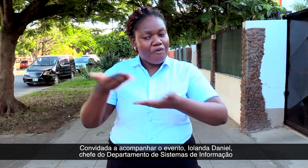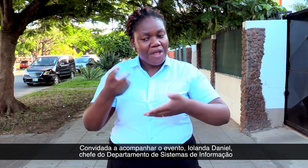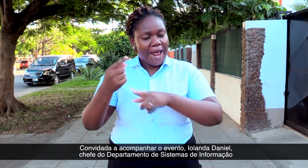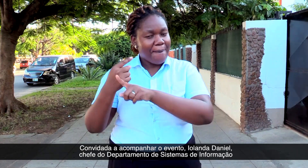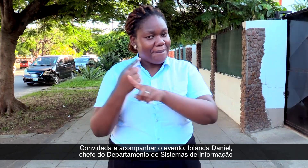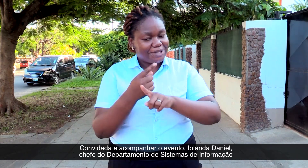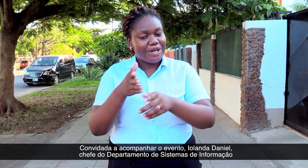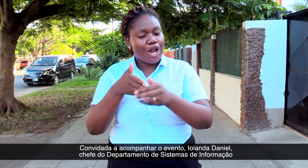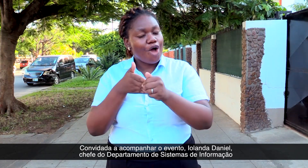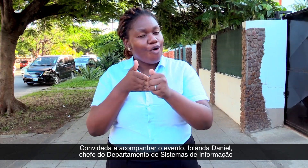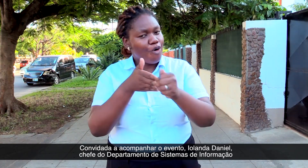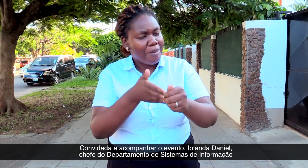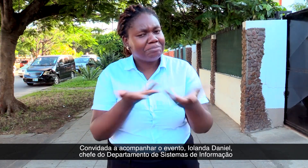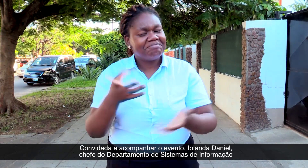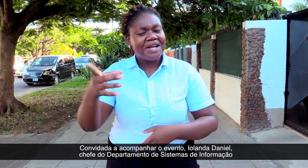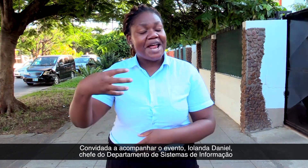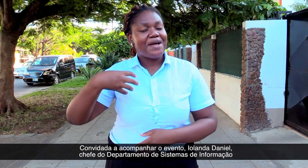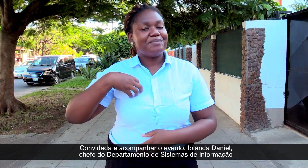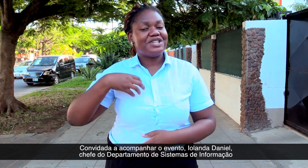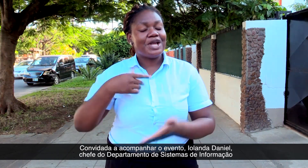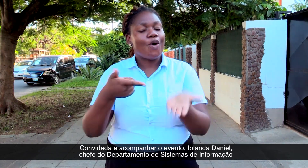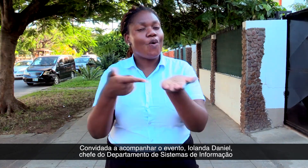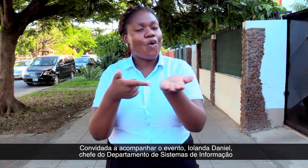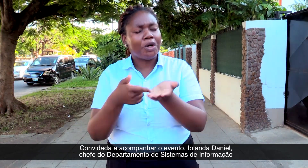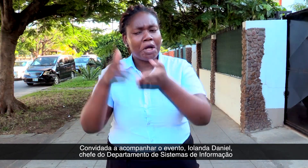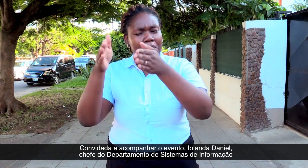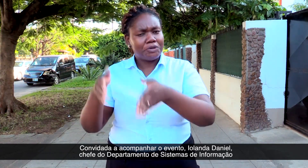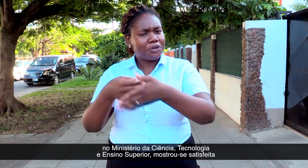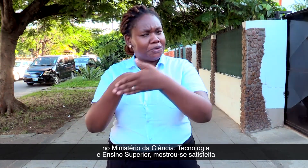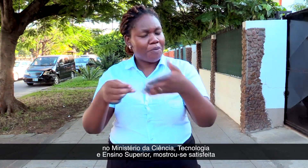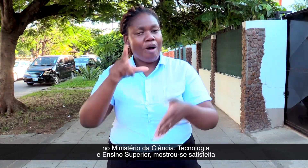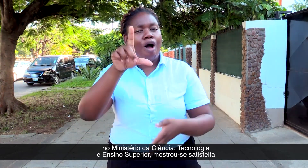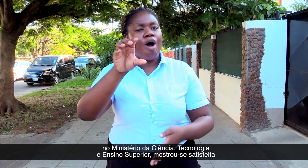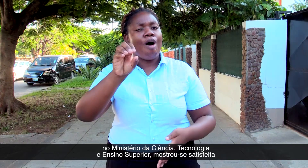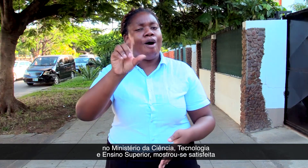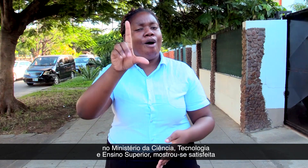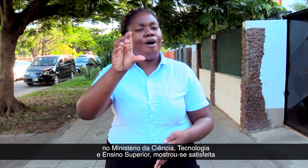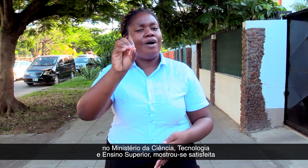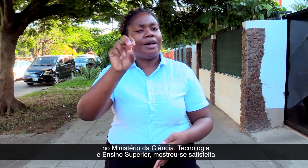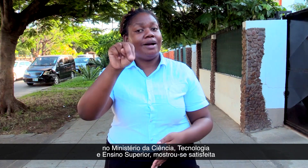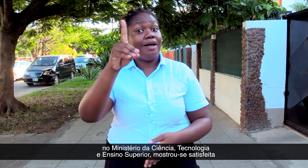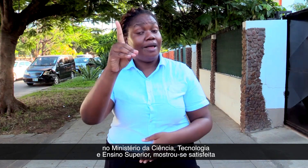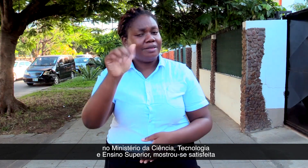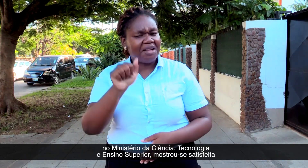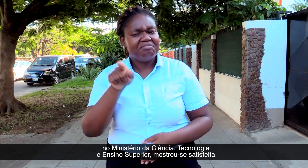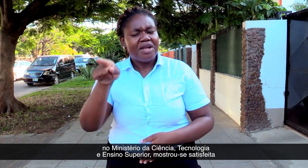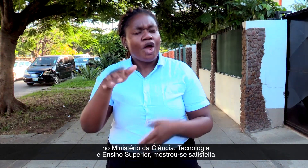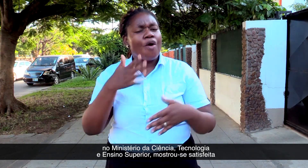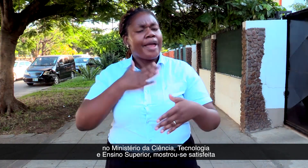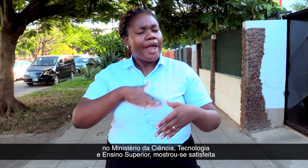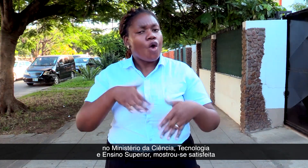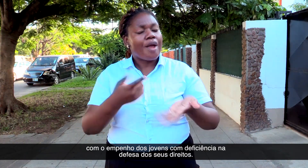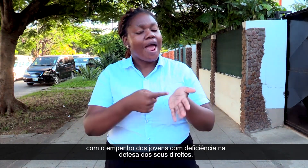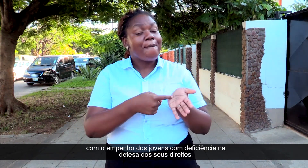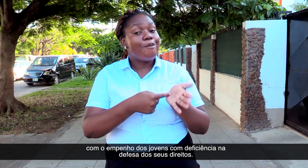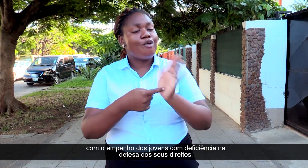Convidada a acompanhar o evento, Yolanda Daniel, chefe do Departamento de Sistemas de Informação no Ministério da Ciência, Tecnologia e Ensino Superior, mostrou-se